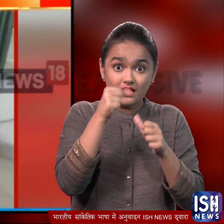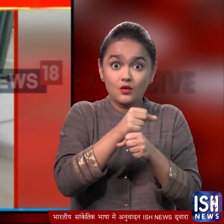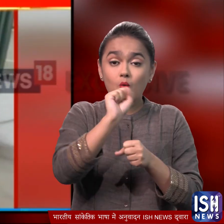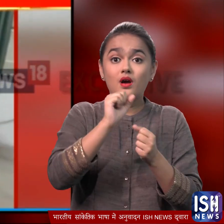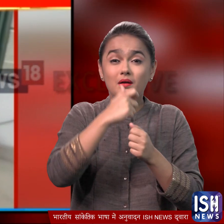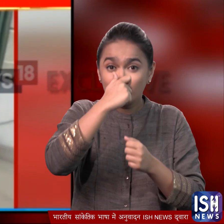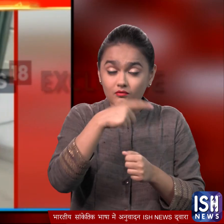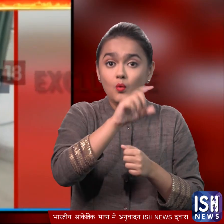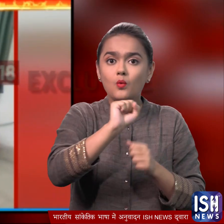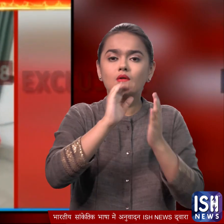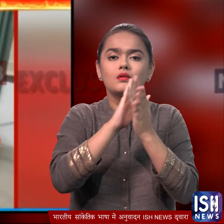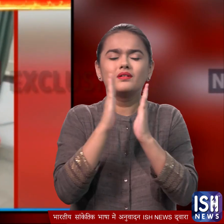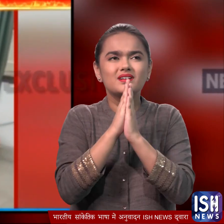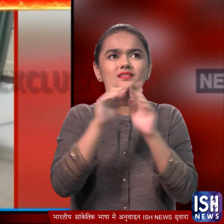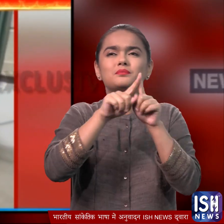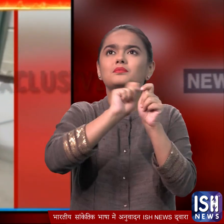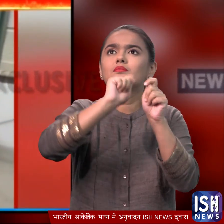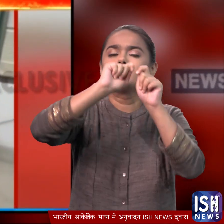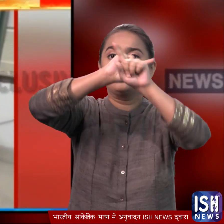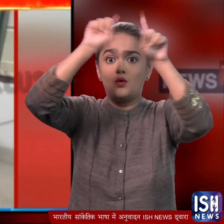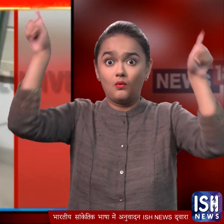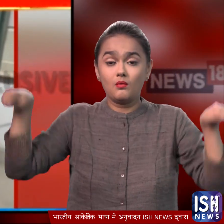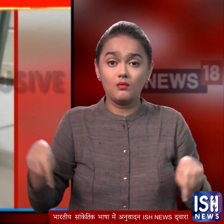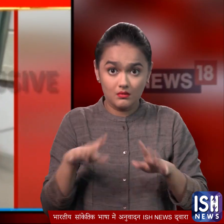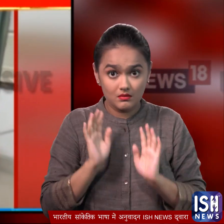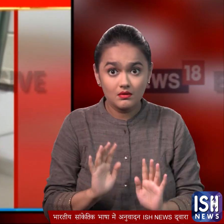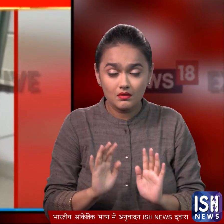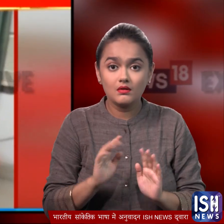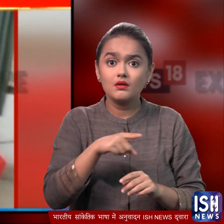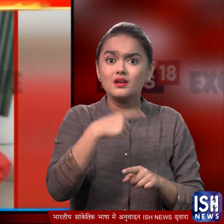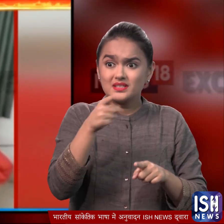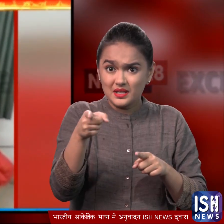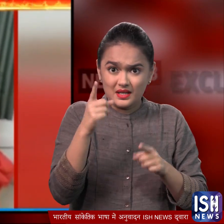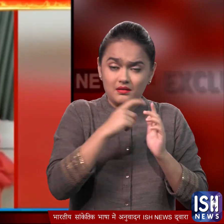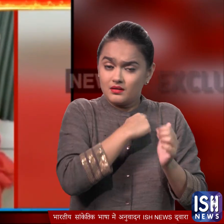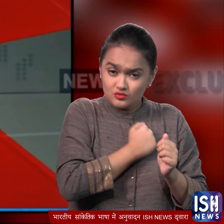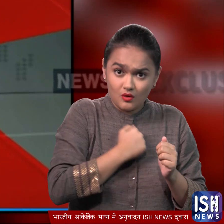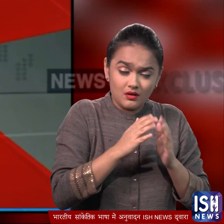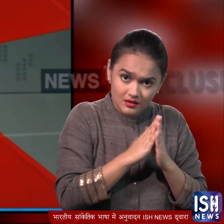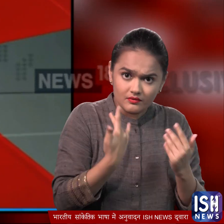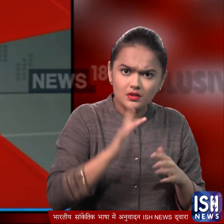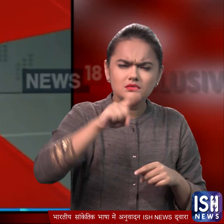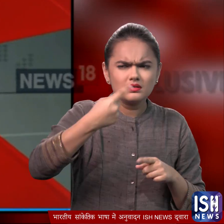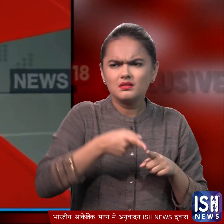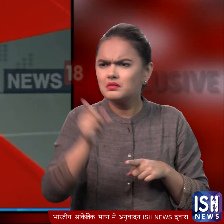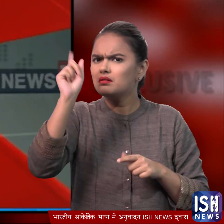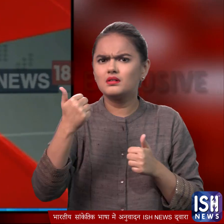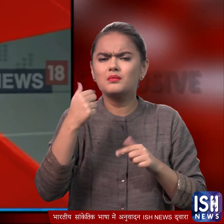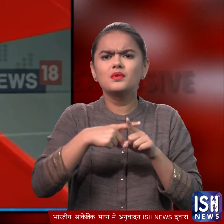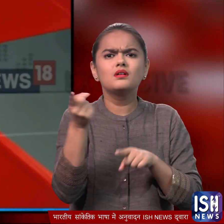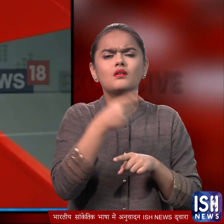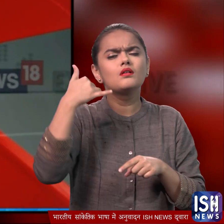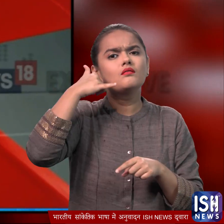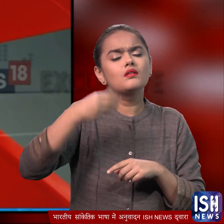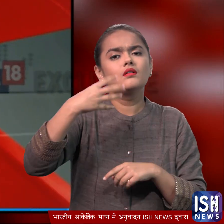रहे हैं और कहा जा रहा है कि जब से उन्होंने नरेंद्र गिरी से माफी मांगी थी वो प्रयागराज नहीं गए थे और उनकी नरेंद्र गिरी से केवल फोन